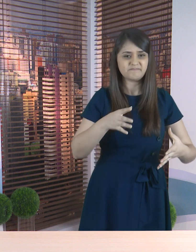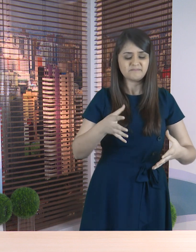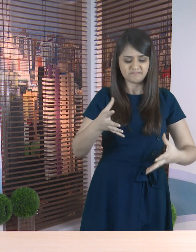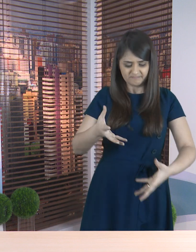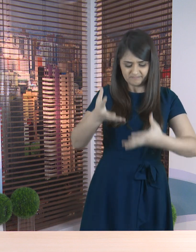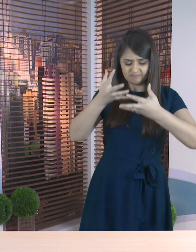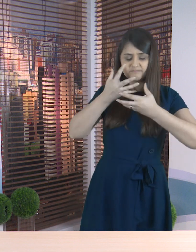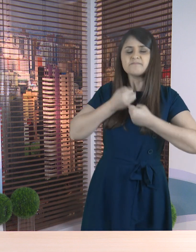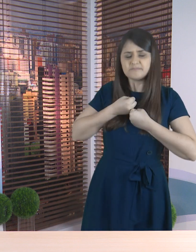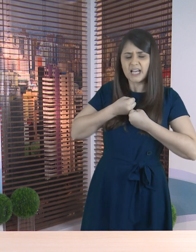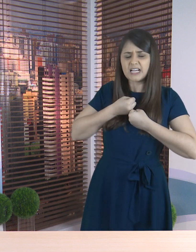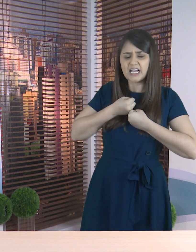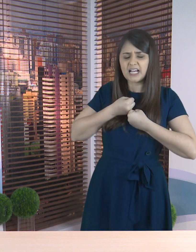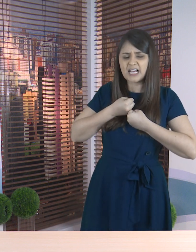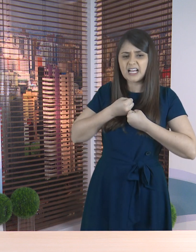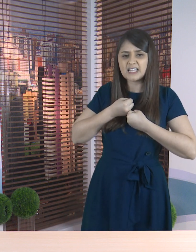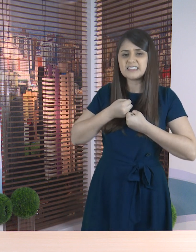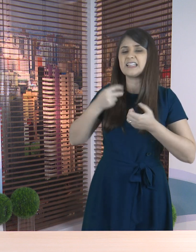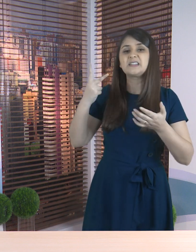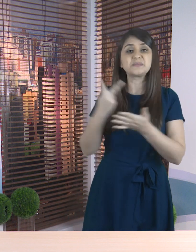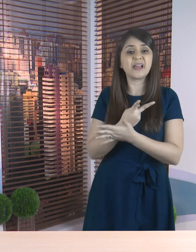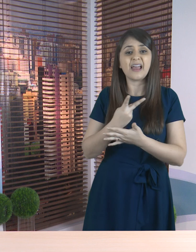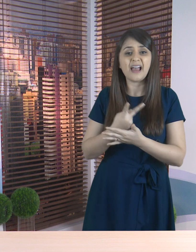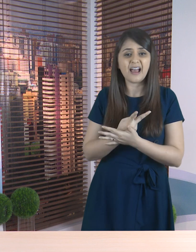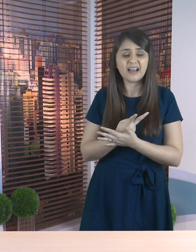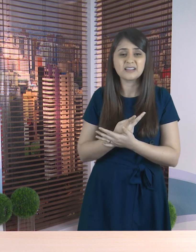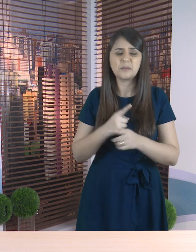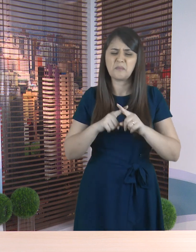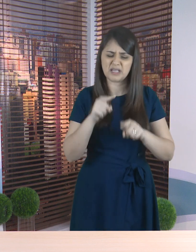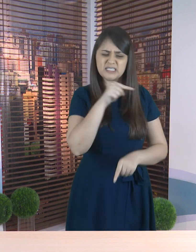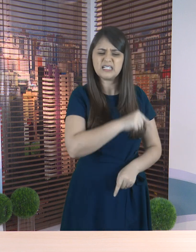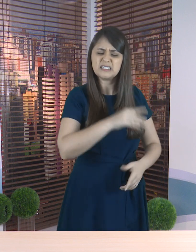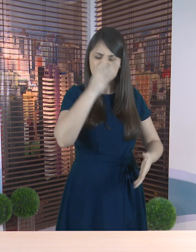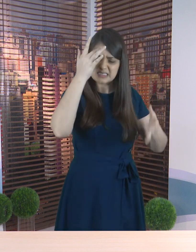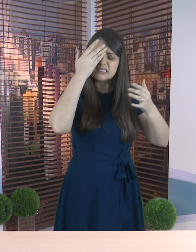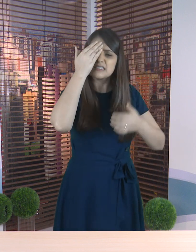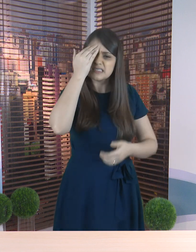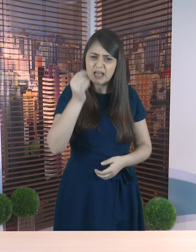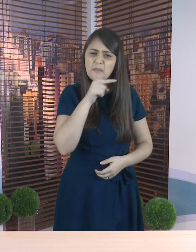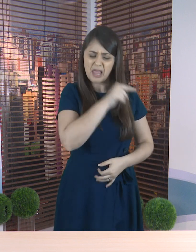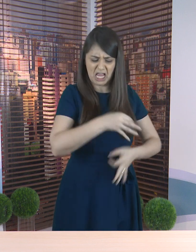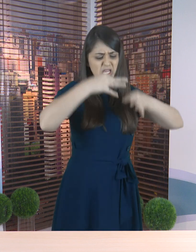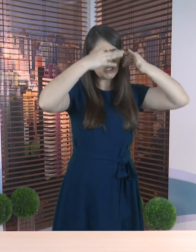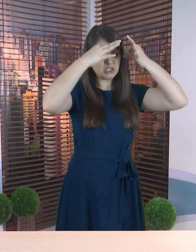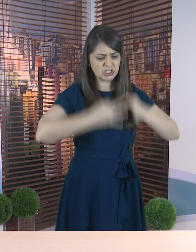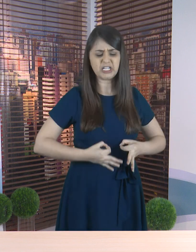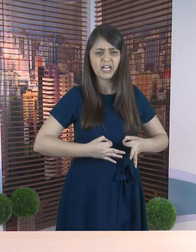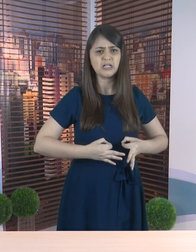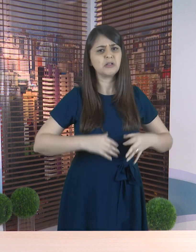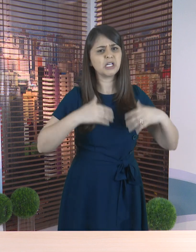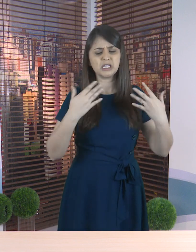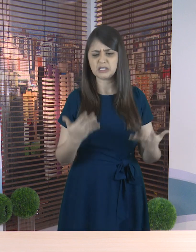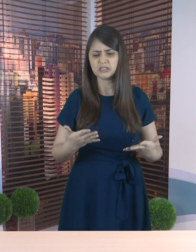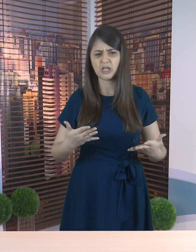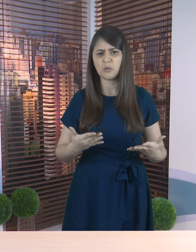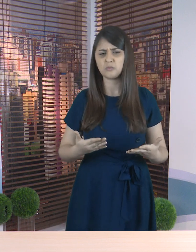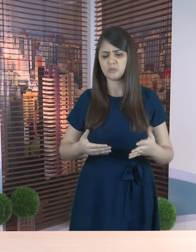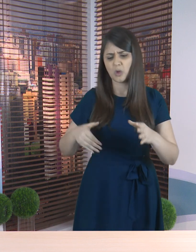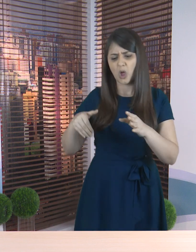amigo. Isso lança um dilema angustiante. No capítulo 14, ele demonstra que a sua